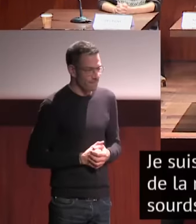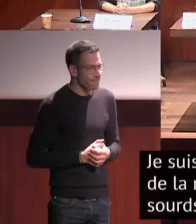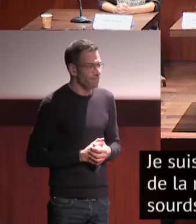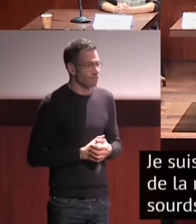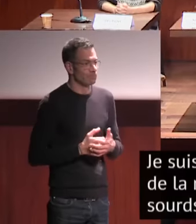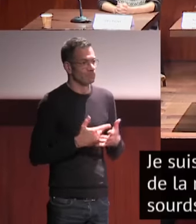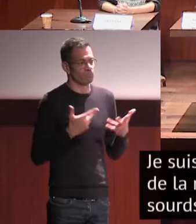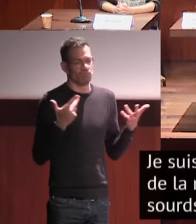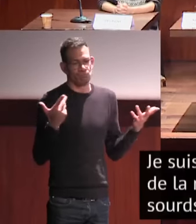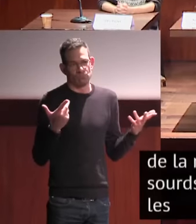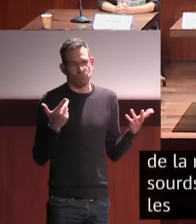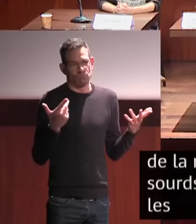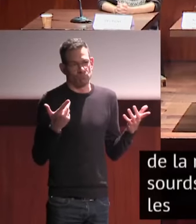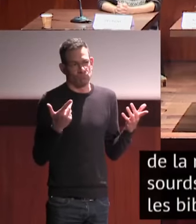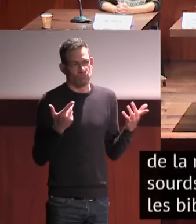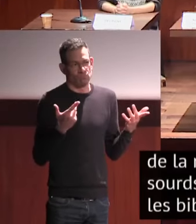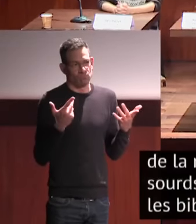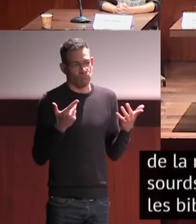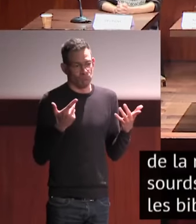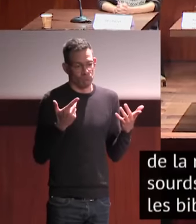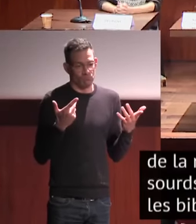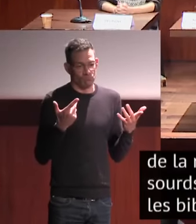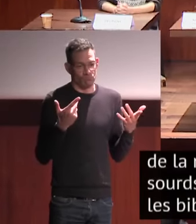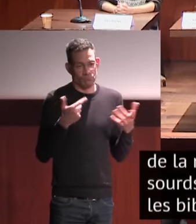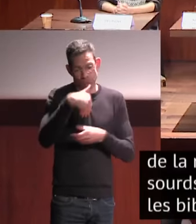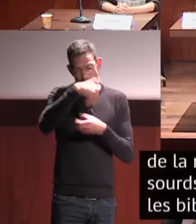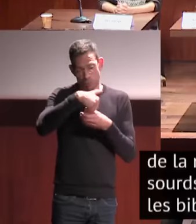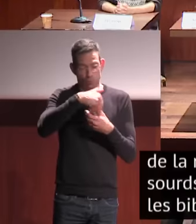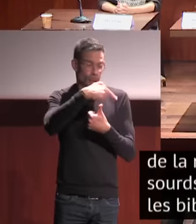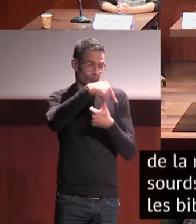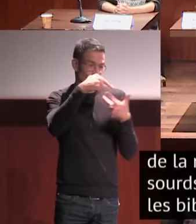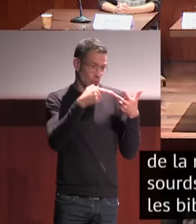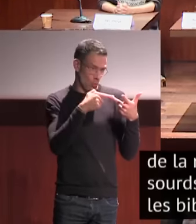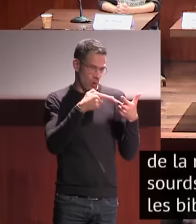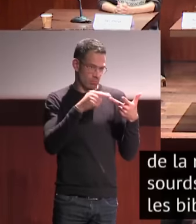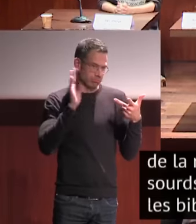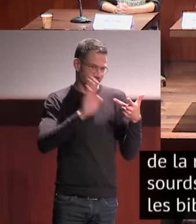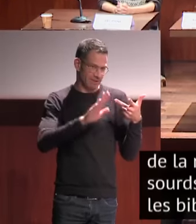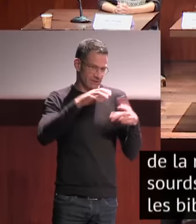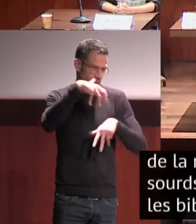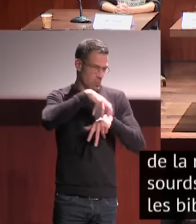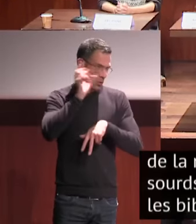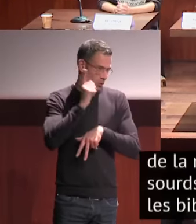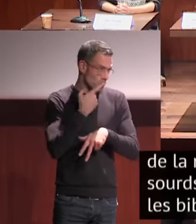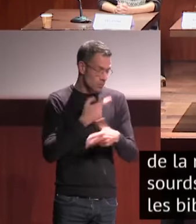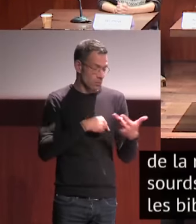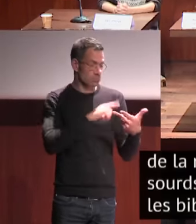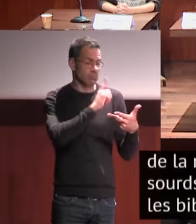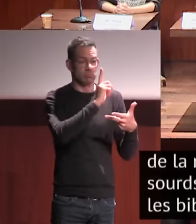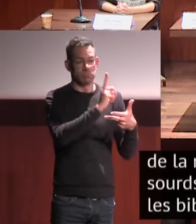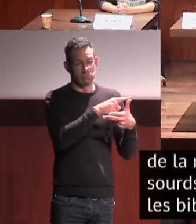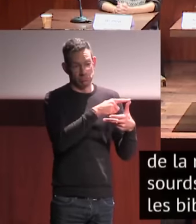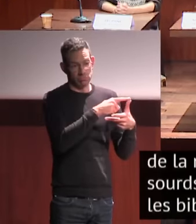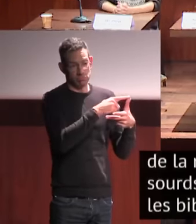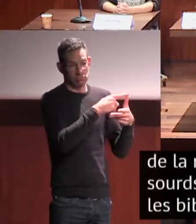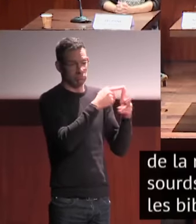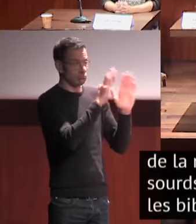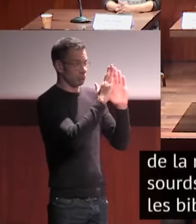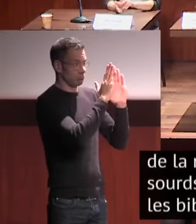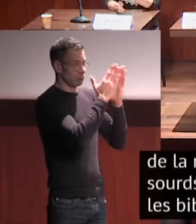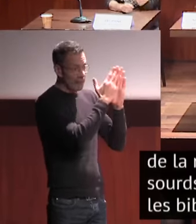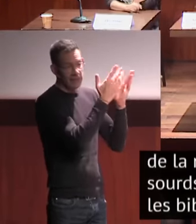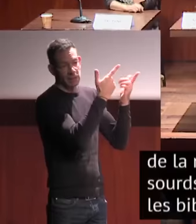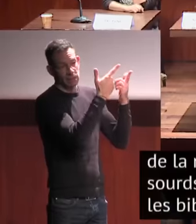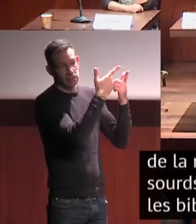Ça va être sur... on va retrouver trois choses dans un pôle sourd. Tout d'abord, des collections adaptées aux sourds et